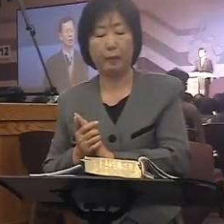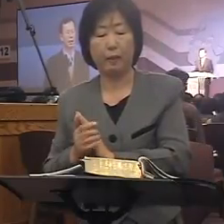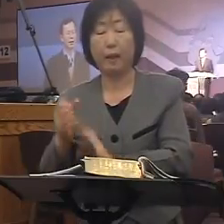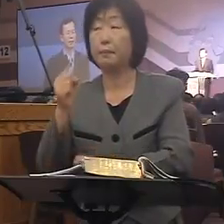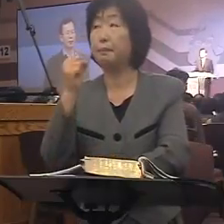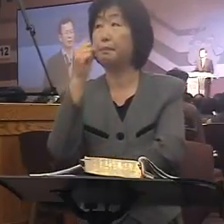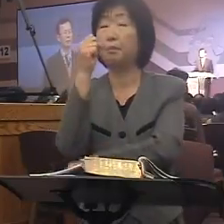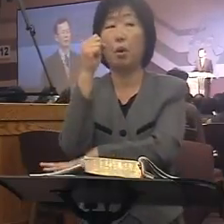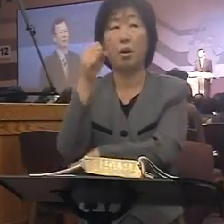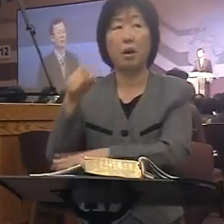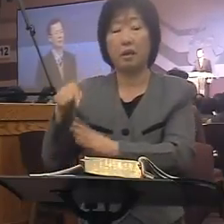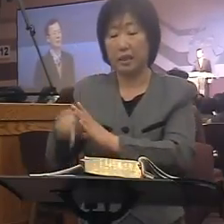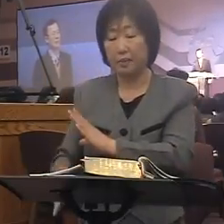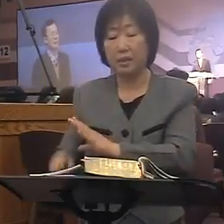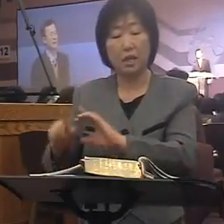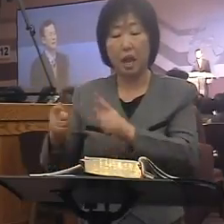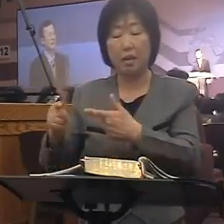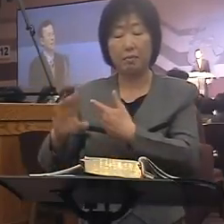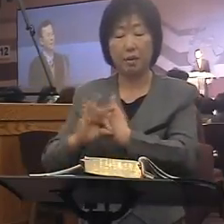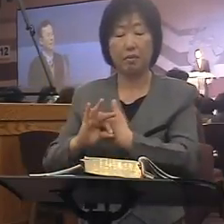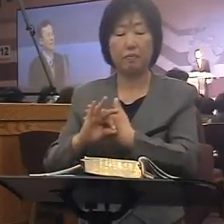뿌리가 깊지 아니하면